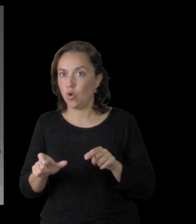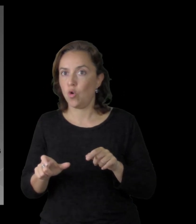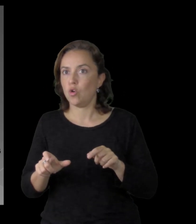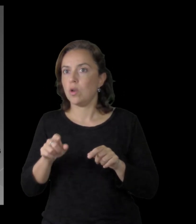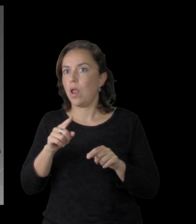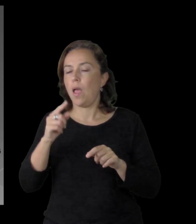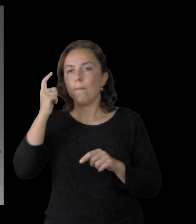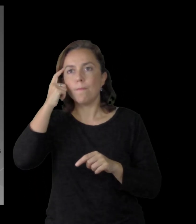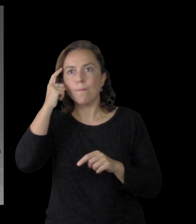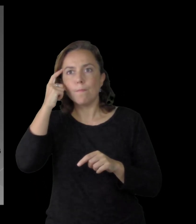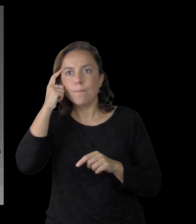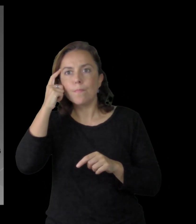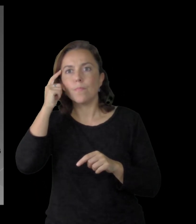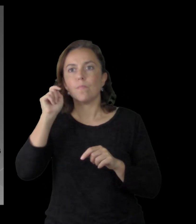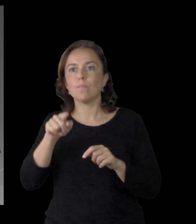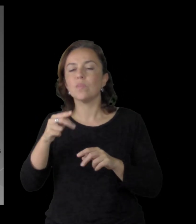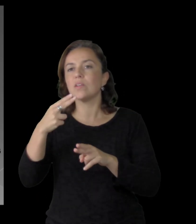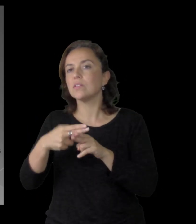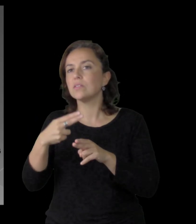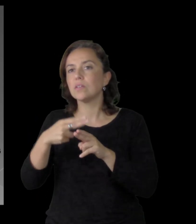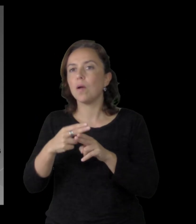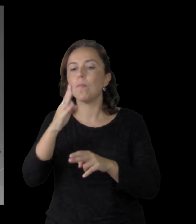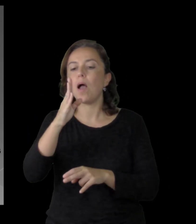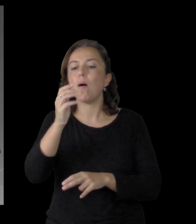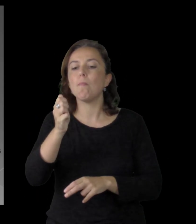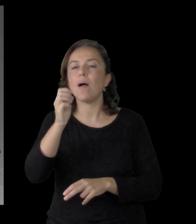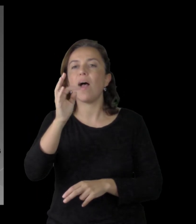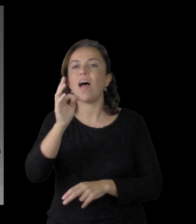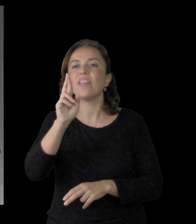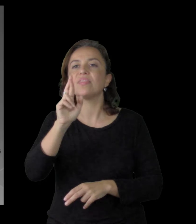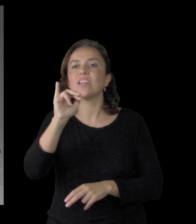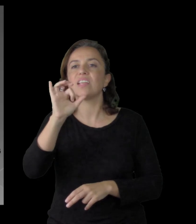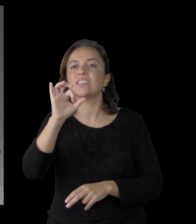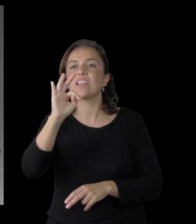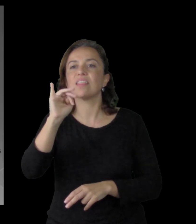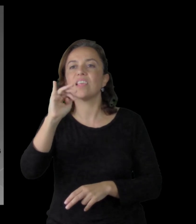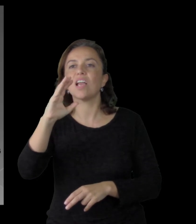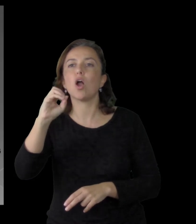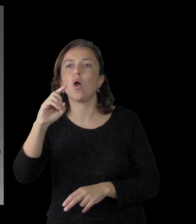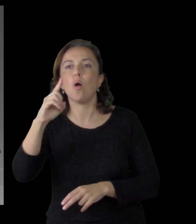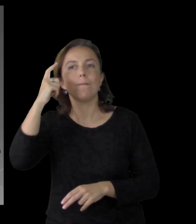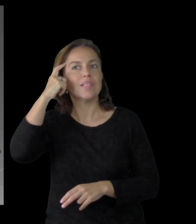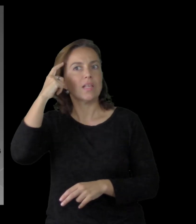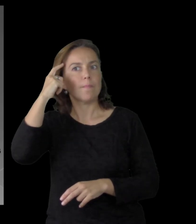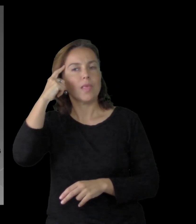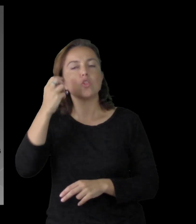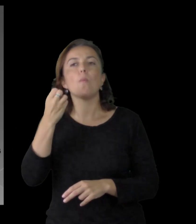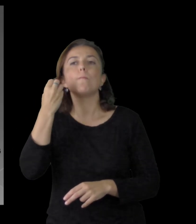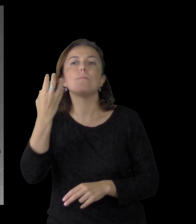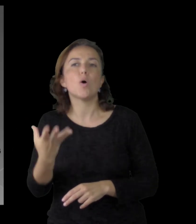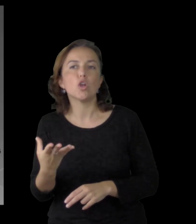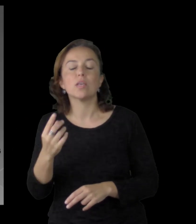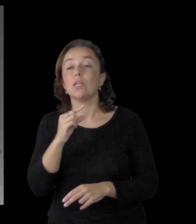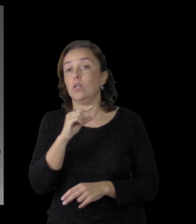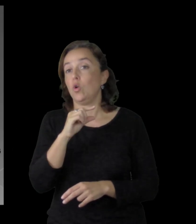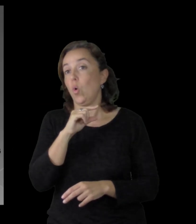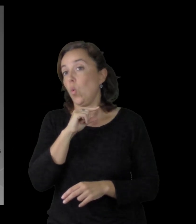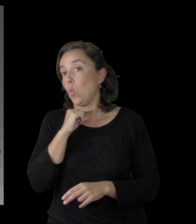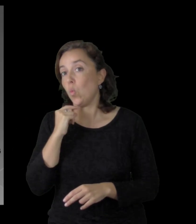de pensamiento se le llamó patrística, ya que los padres de la Iglesia Católica, los padres en sentido